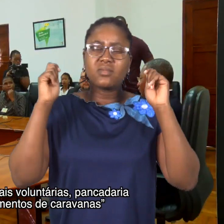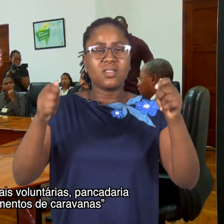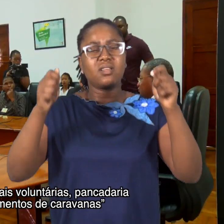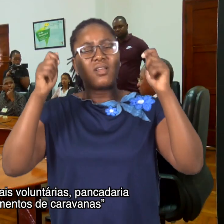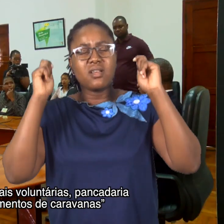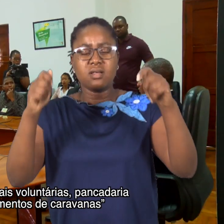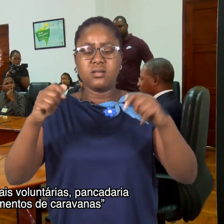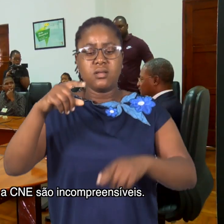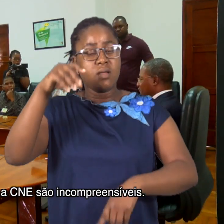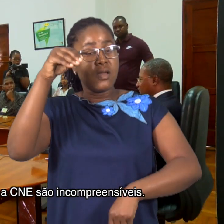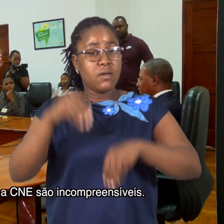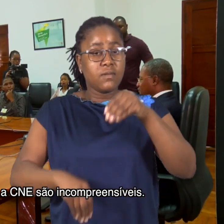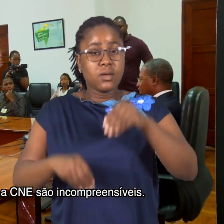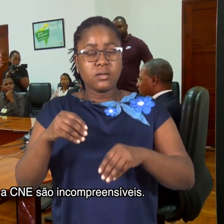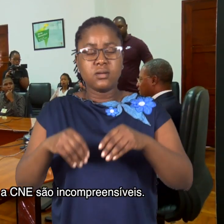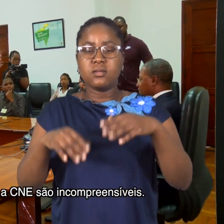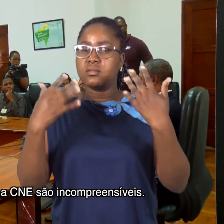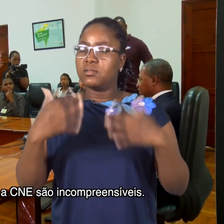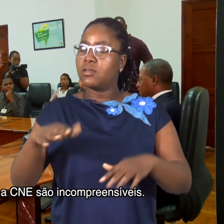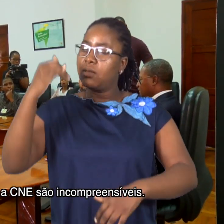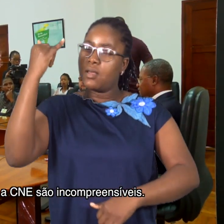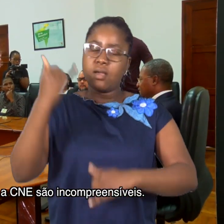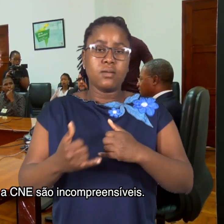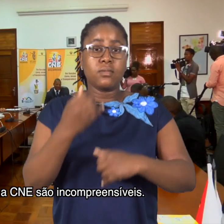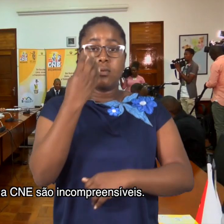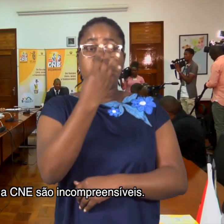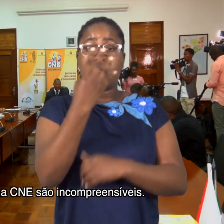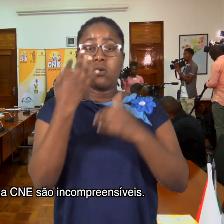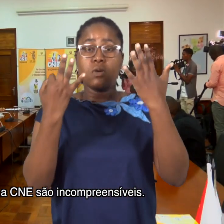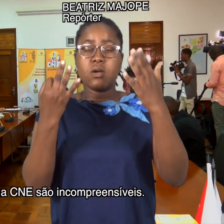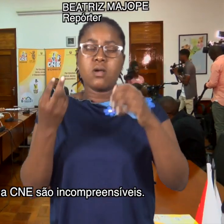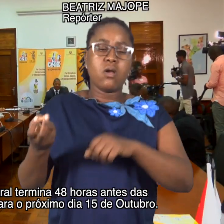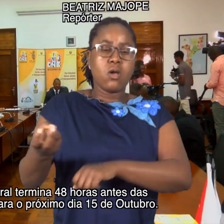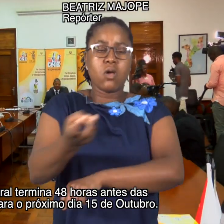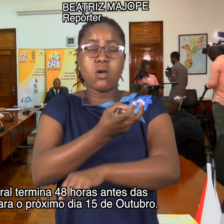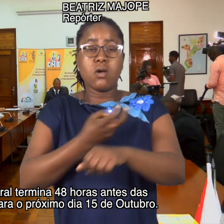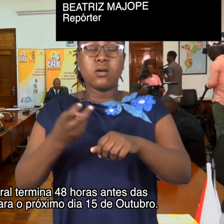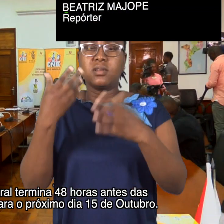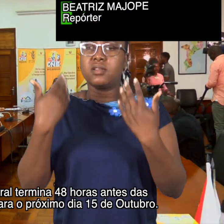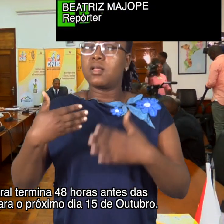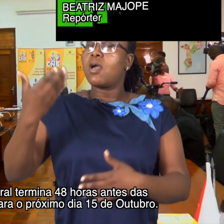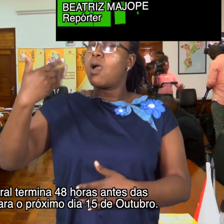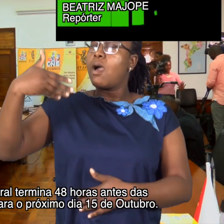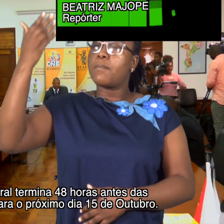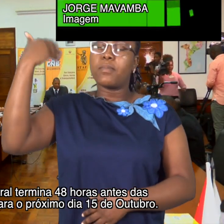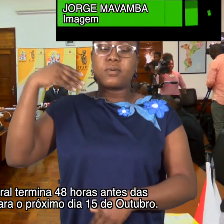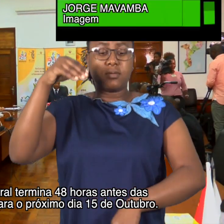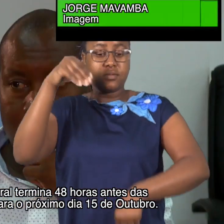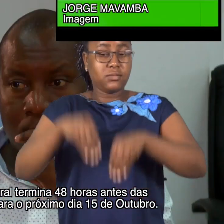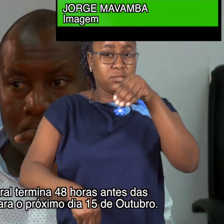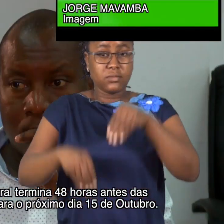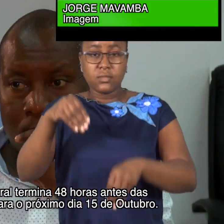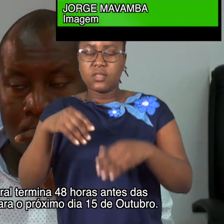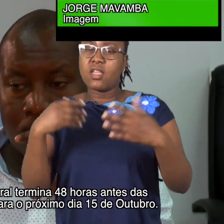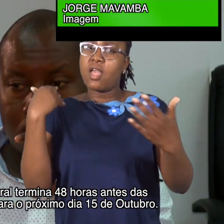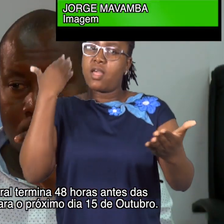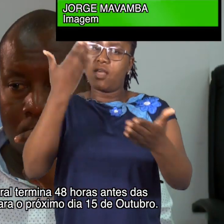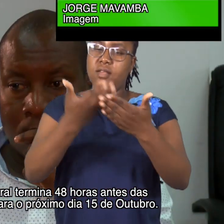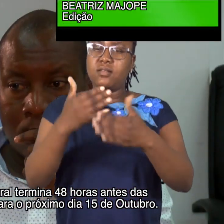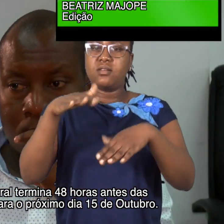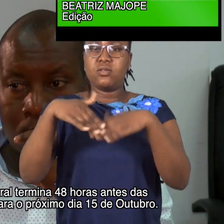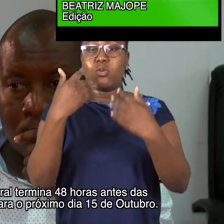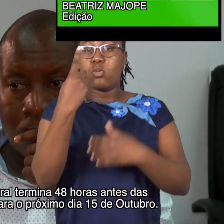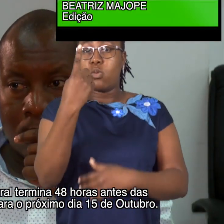cruzamentos de caravanas. Situação que para a CNE são incompreensíveis. A campanha eleitoral termina 48 horas